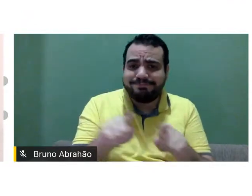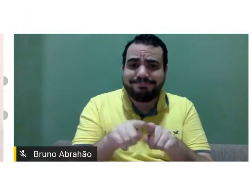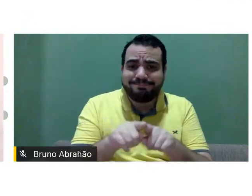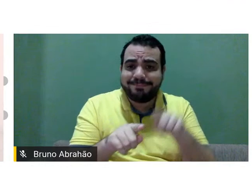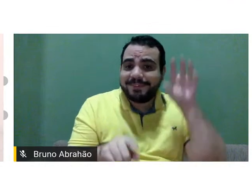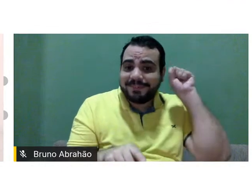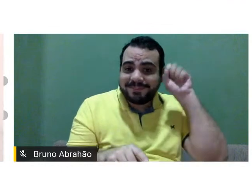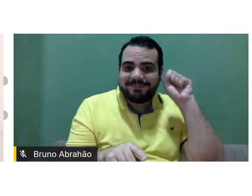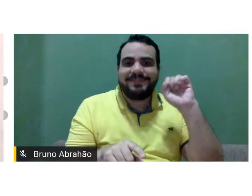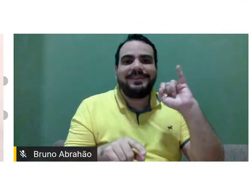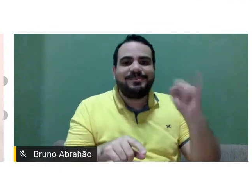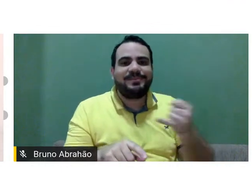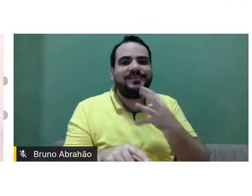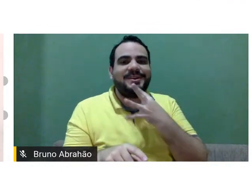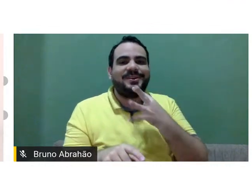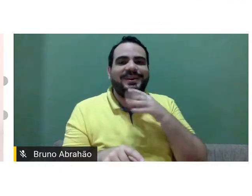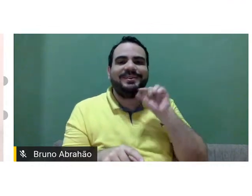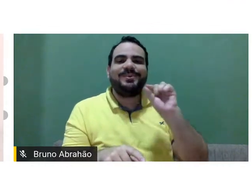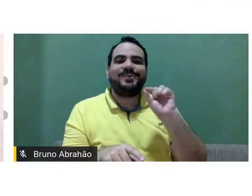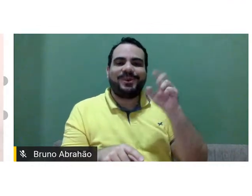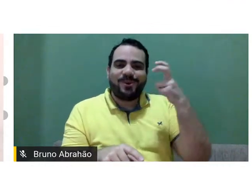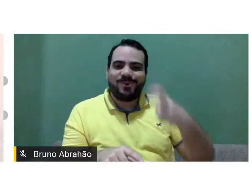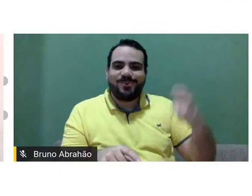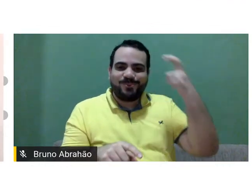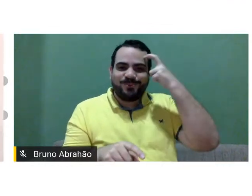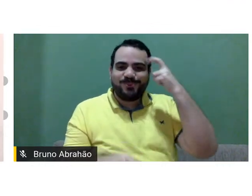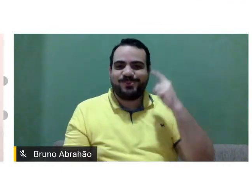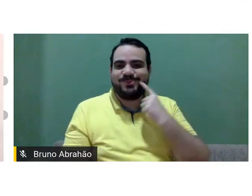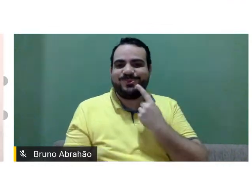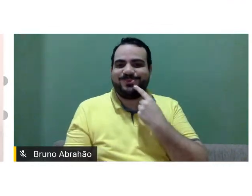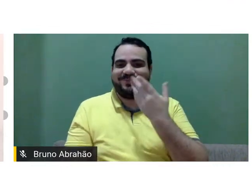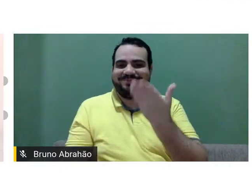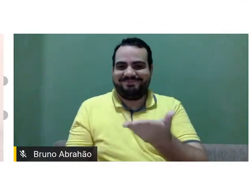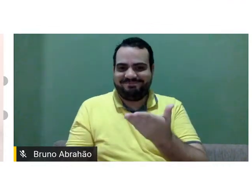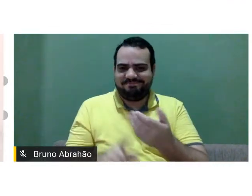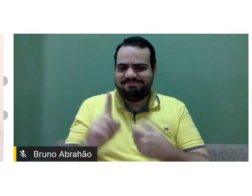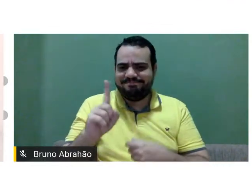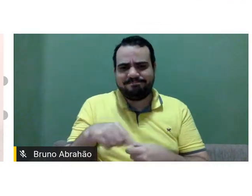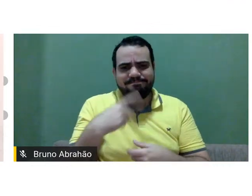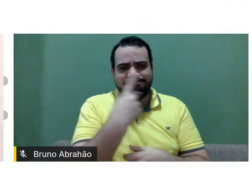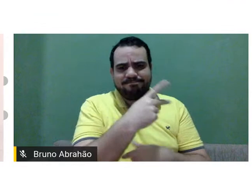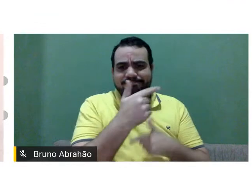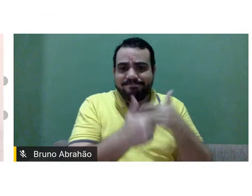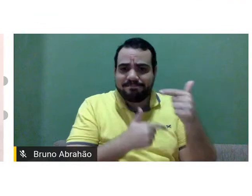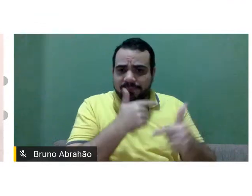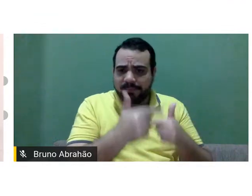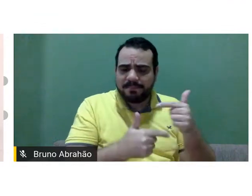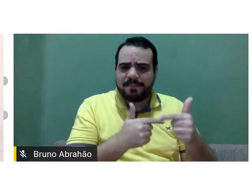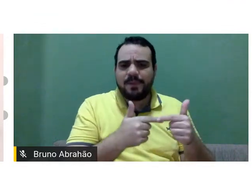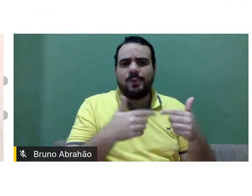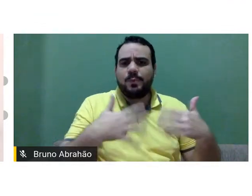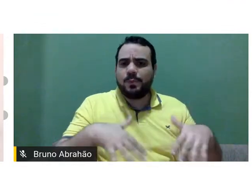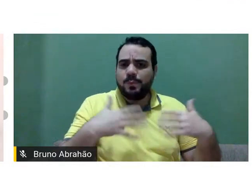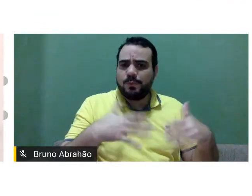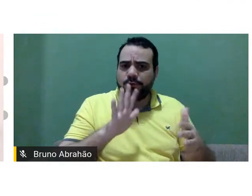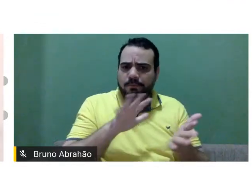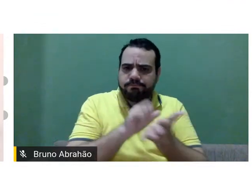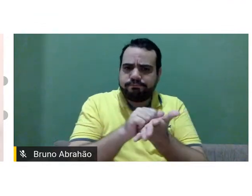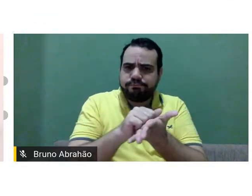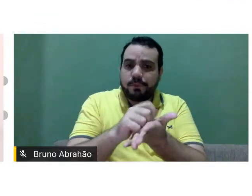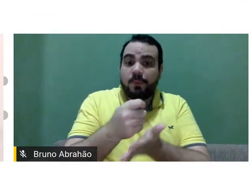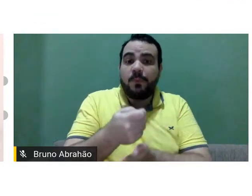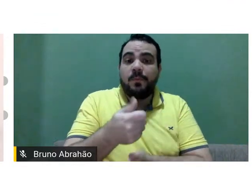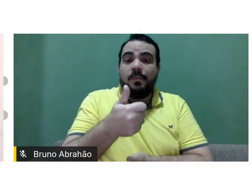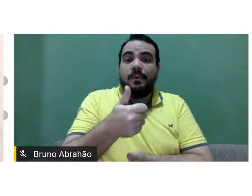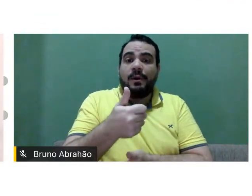ter materiais aquelas pesquisem mas não só nessa estuda demais ouvinte tem interesse na cultura surda